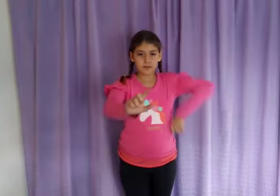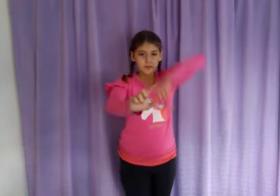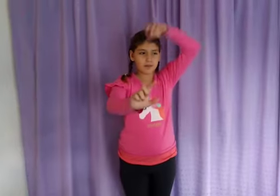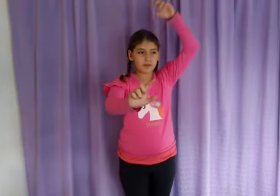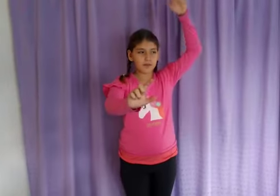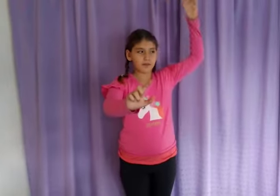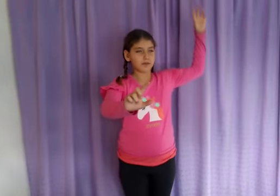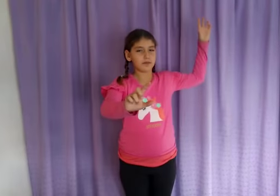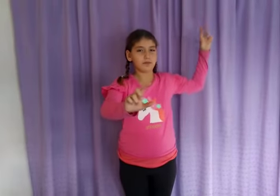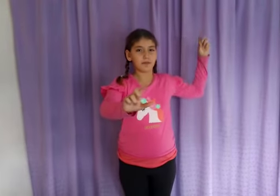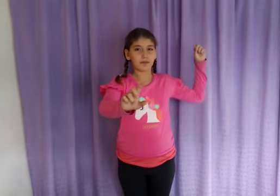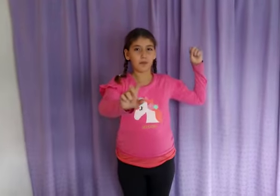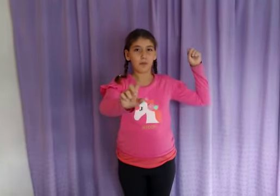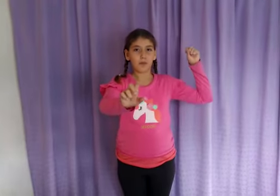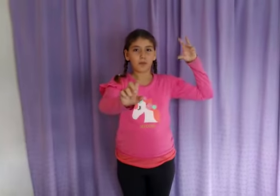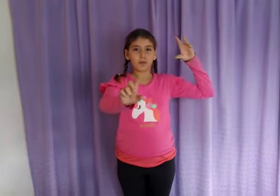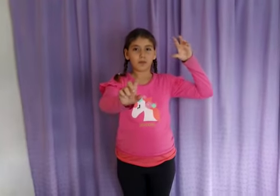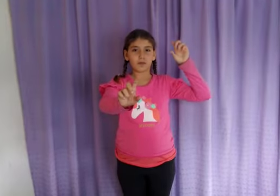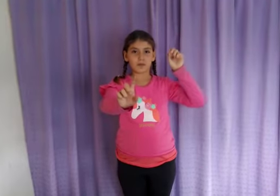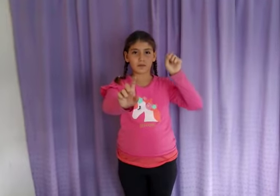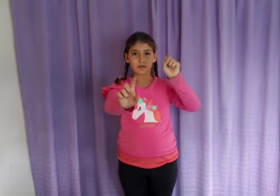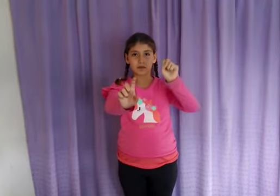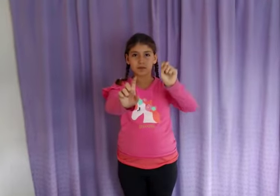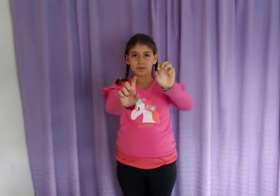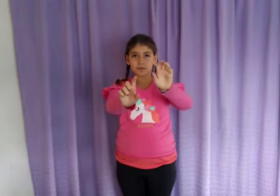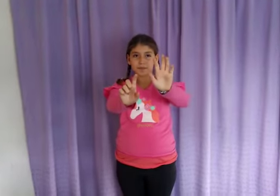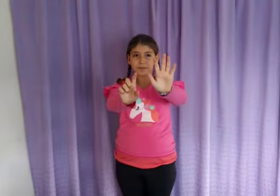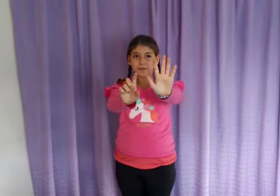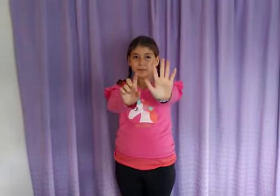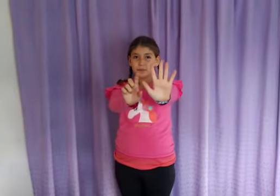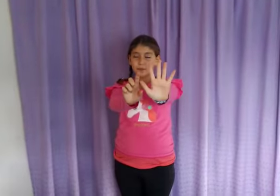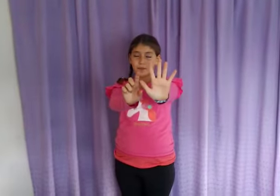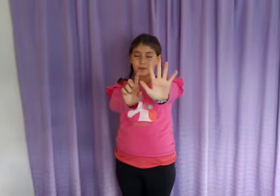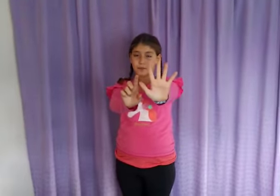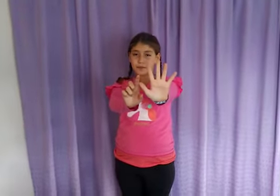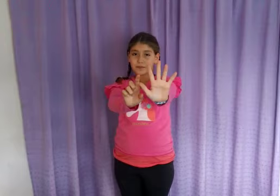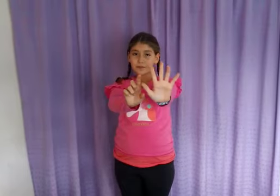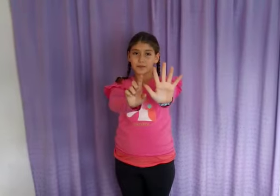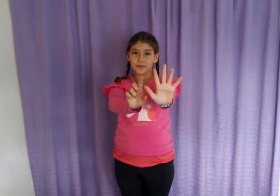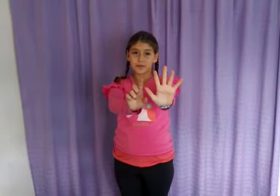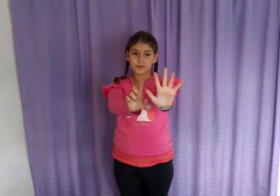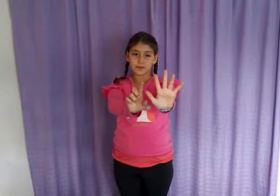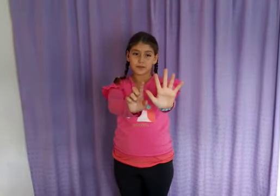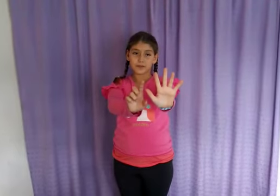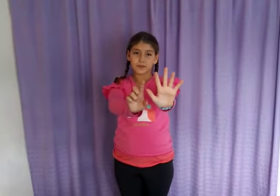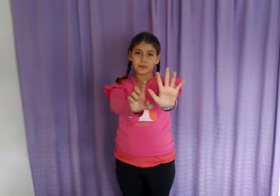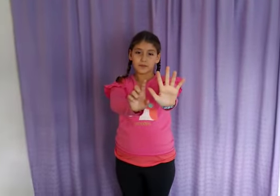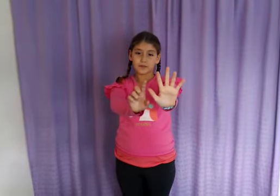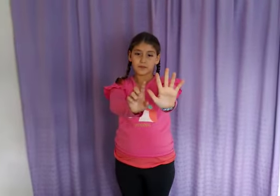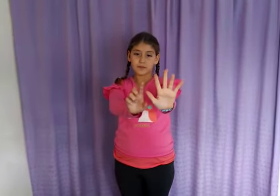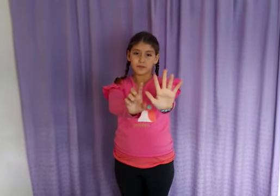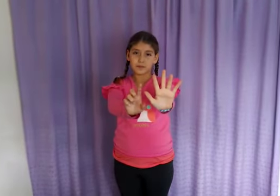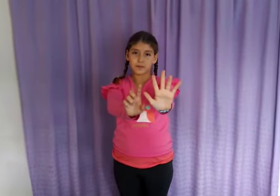Tiro del cielo, en donde era el sol